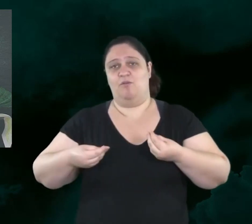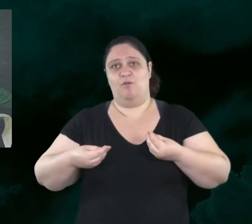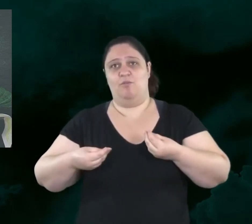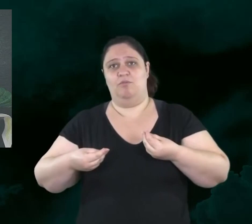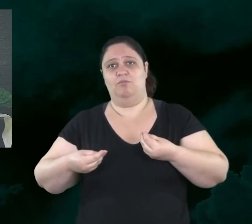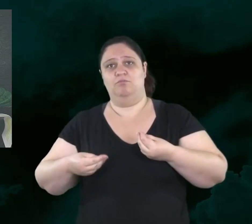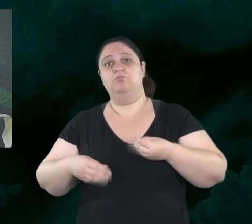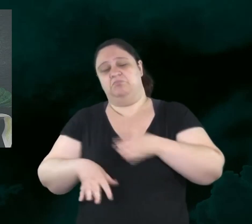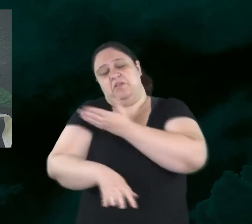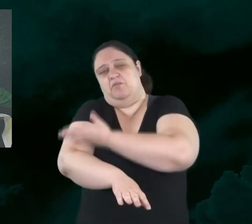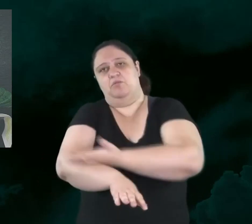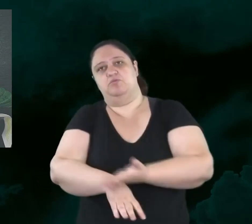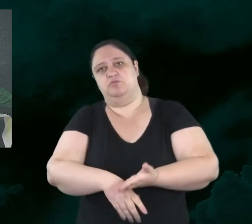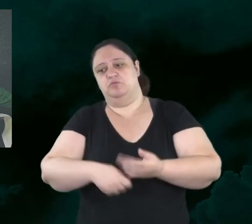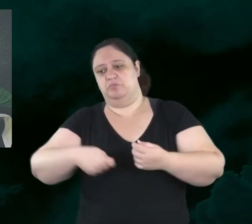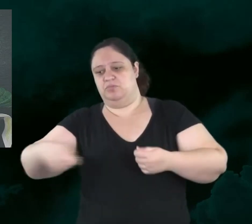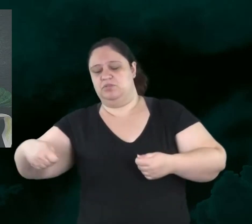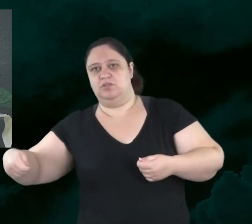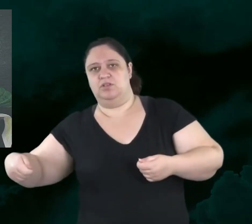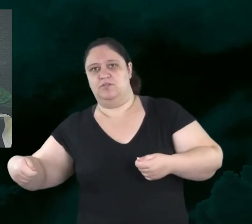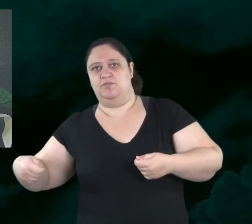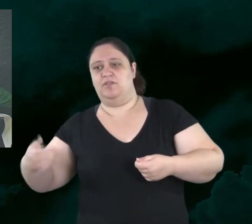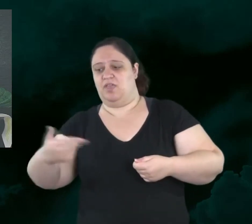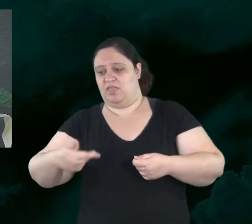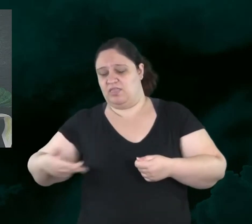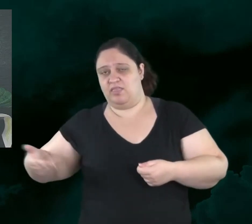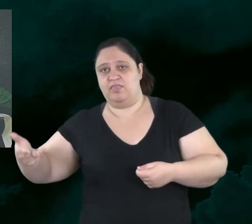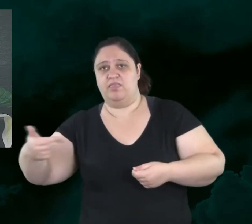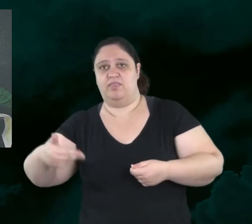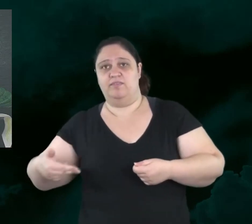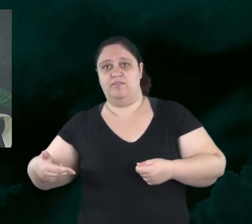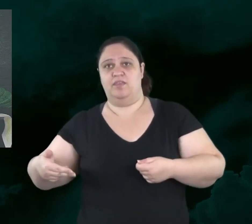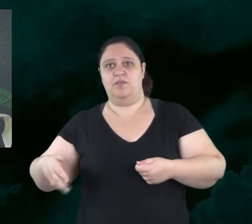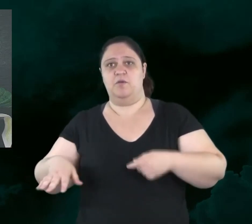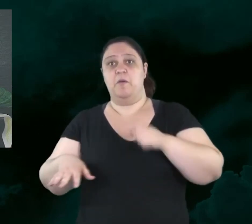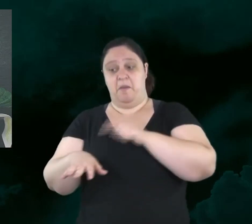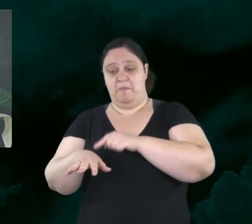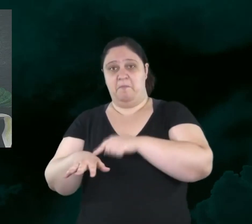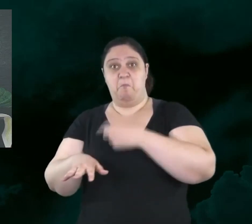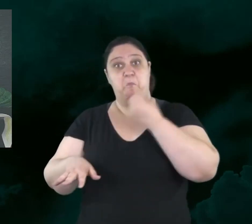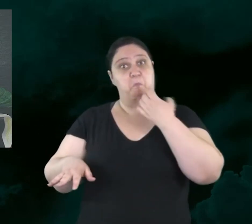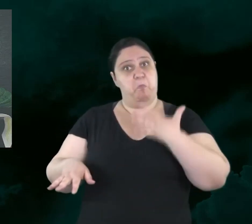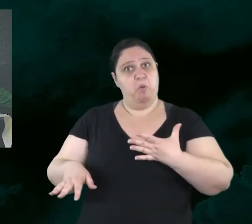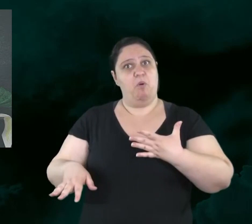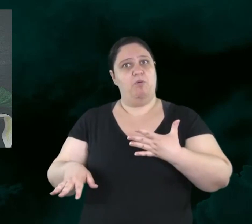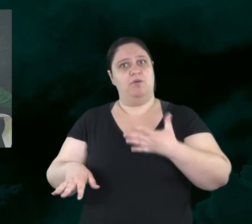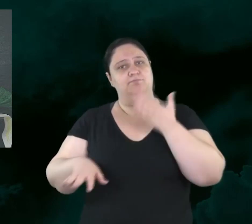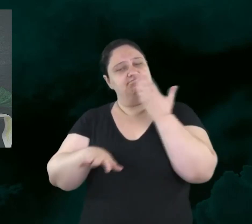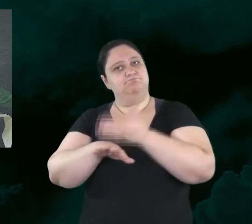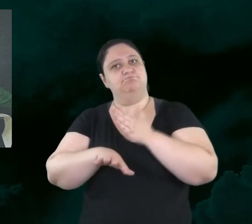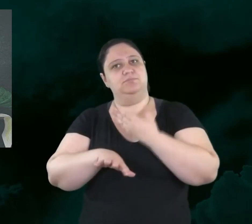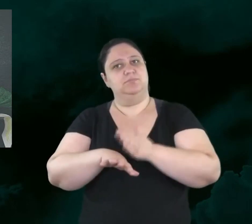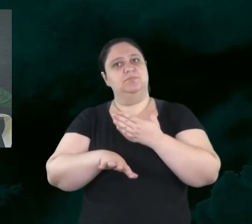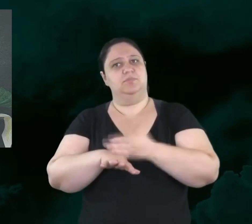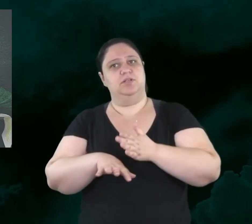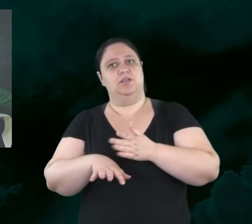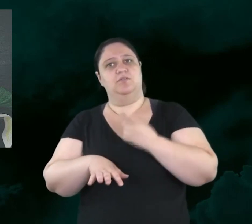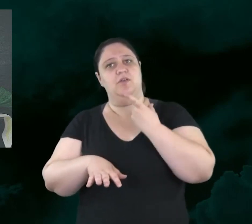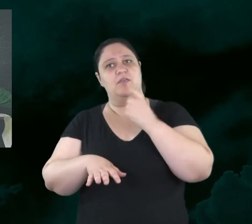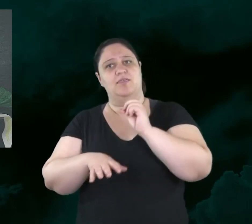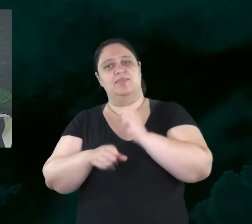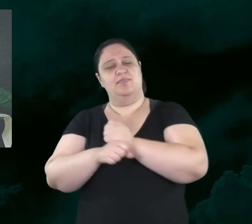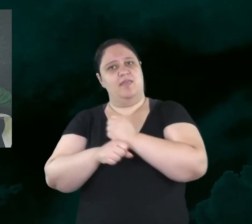anotações, né? Eu faço ilustrações. Eu tenho uma mão boa. Essa mão, né, eu fui mais de 10 anos